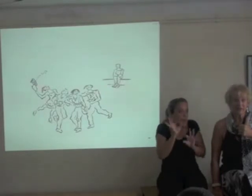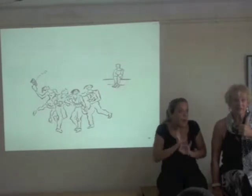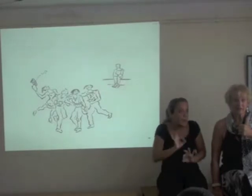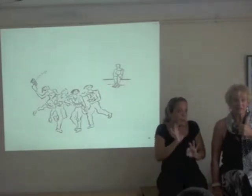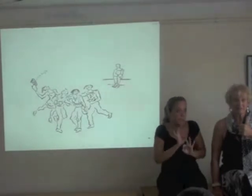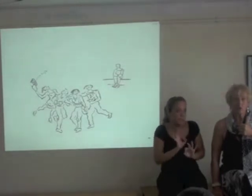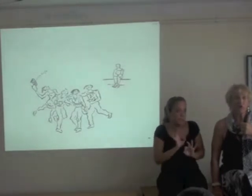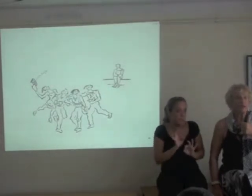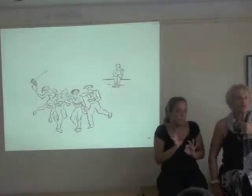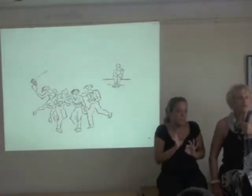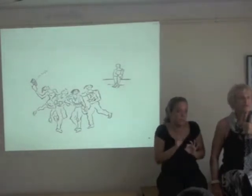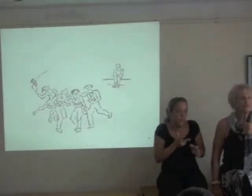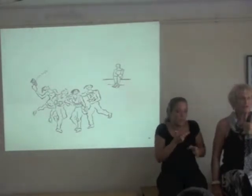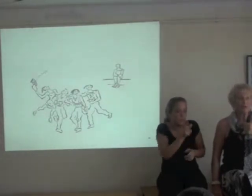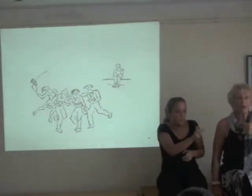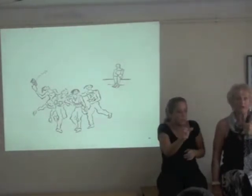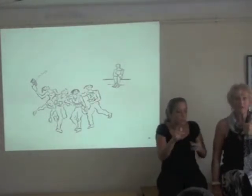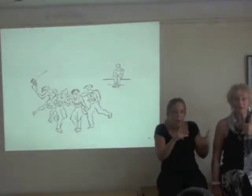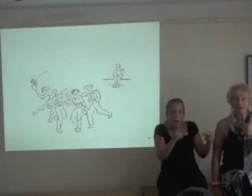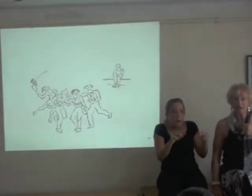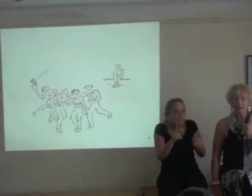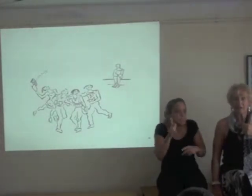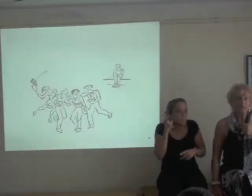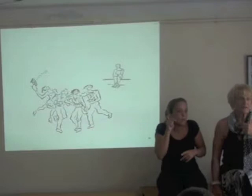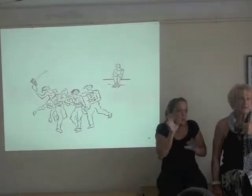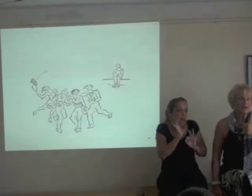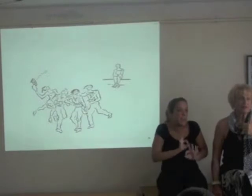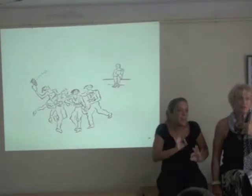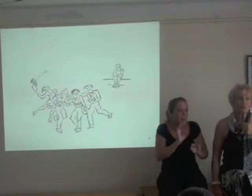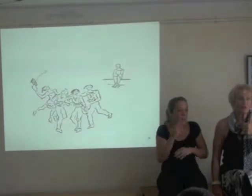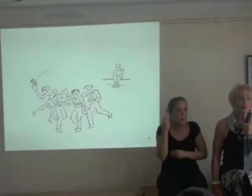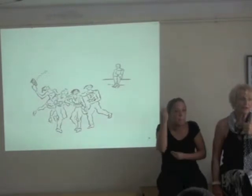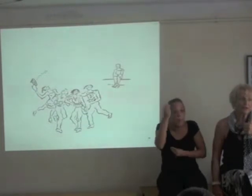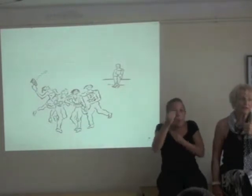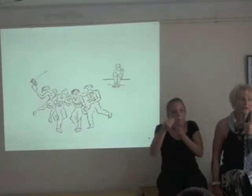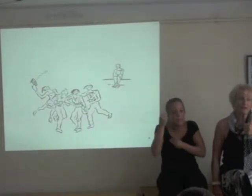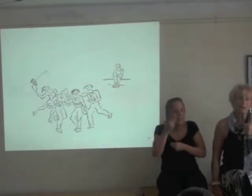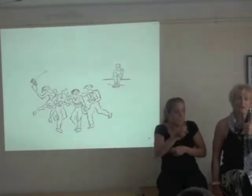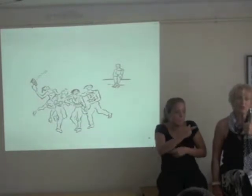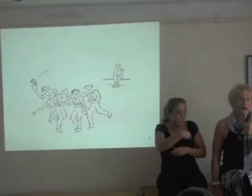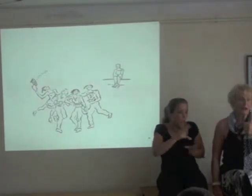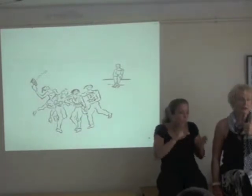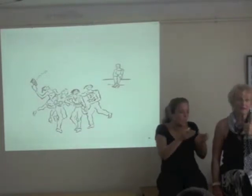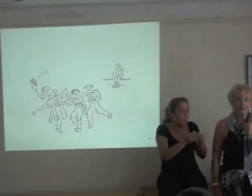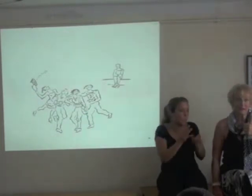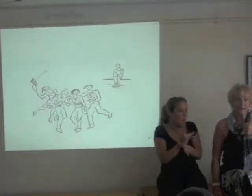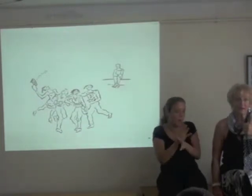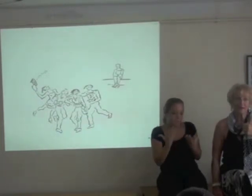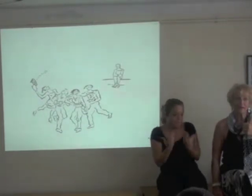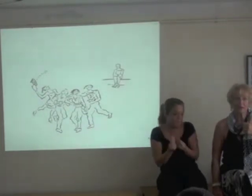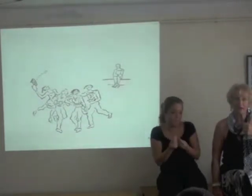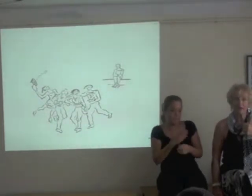y no oye lo que dicen los demás y piensa que los otros no quieren jugar y